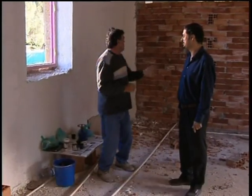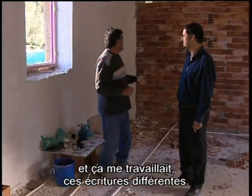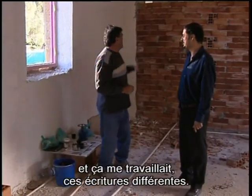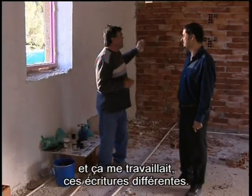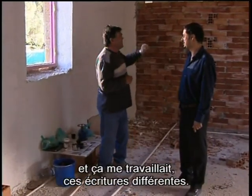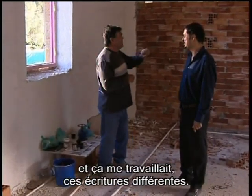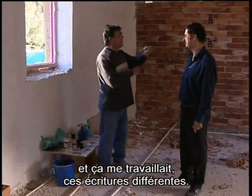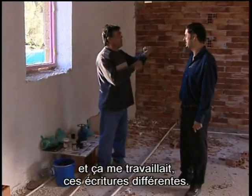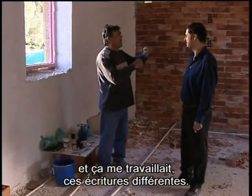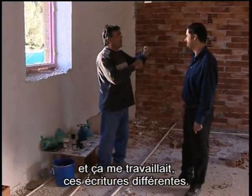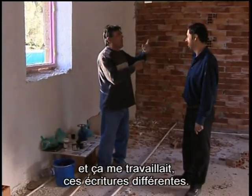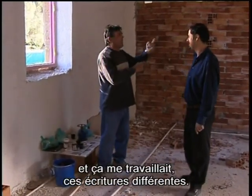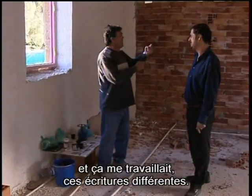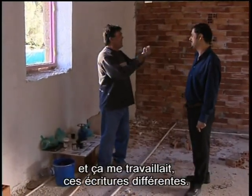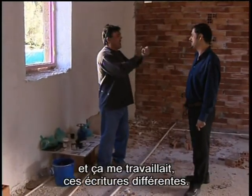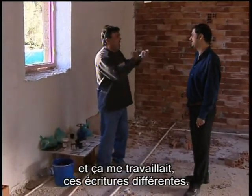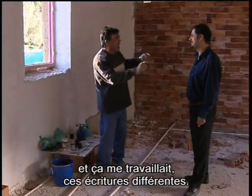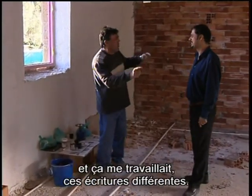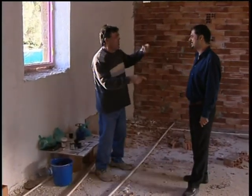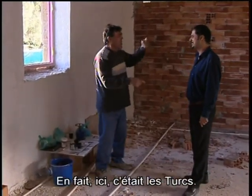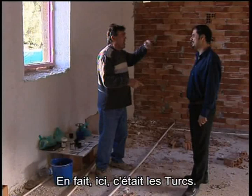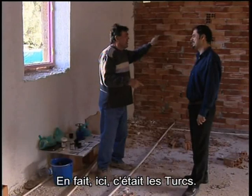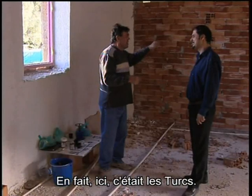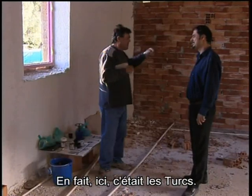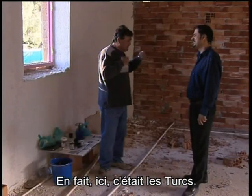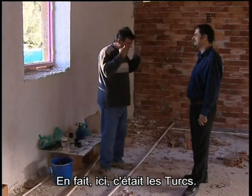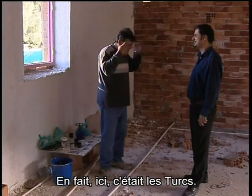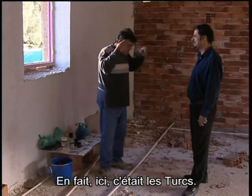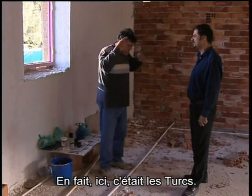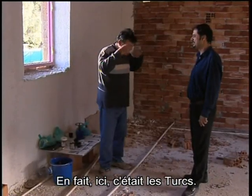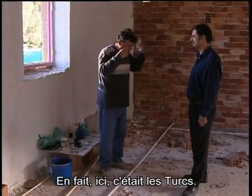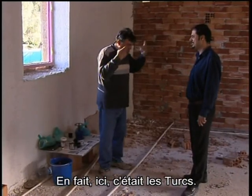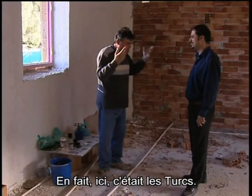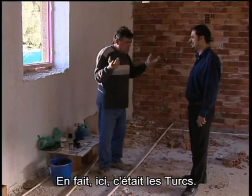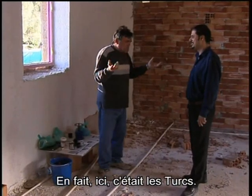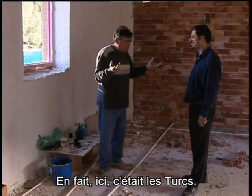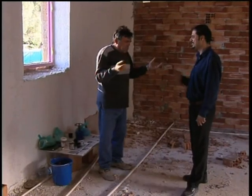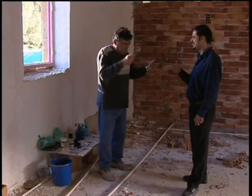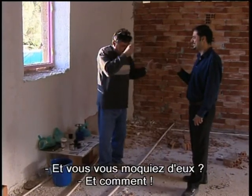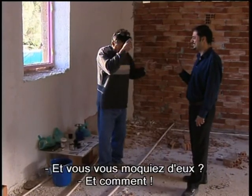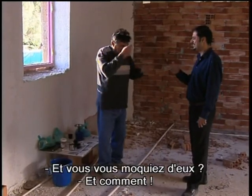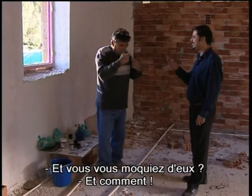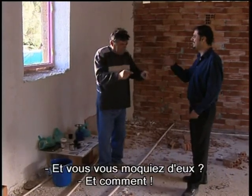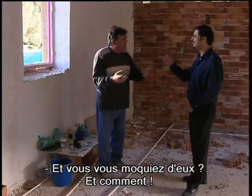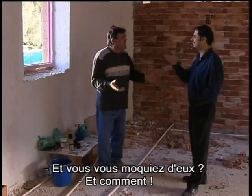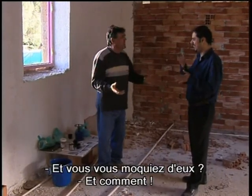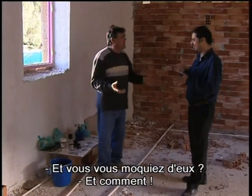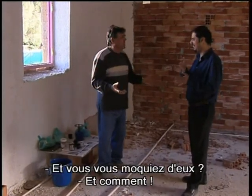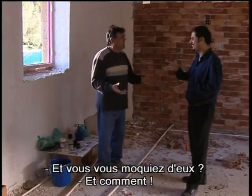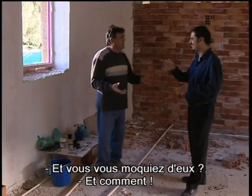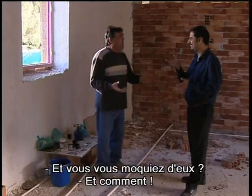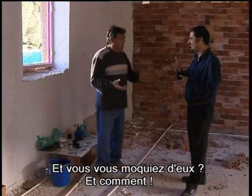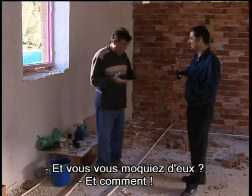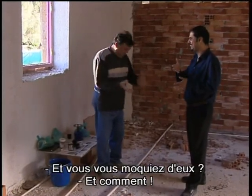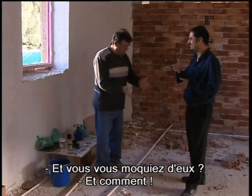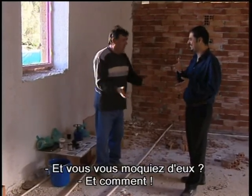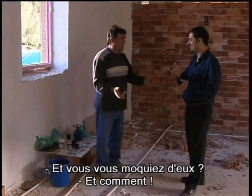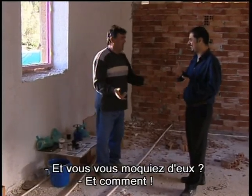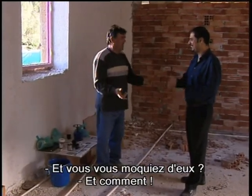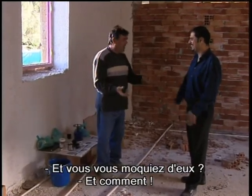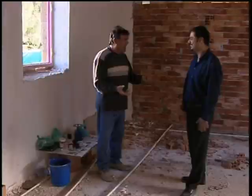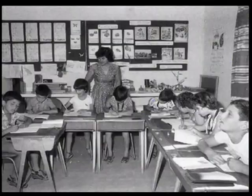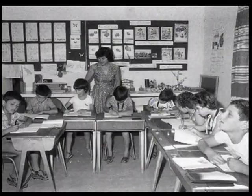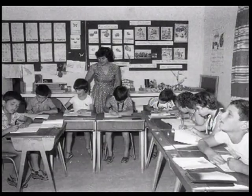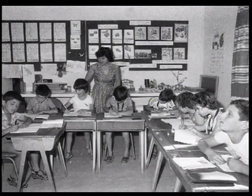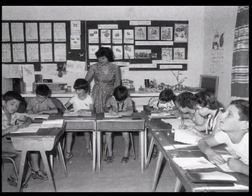classe et ça me travaillait, ces deux écritures différentes. En fait, ici, c'était les turcs. Et vous vous moquiez d'eux ? Ben, comment